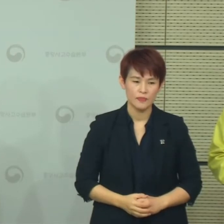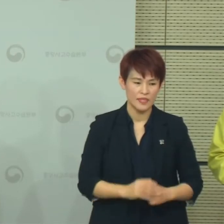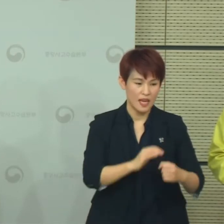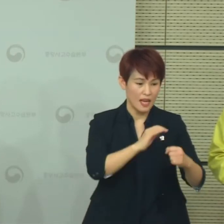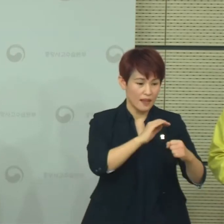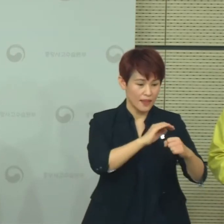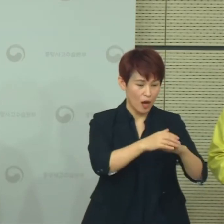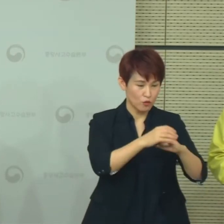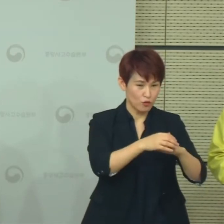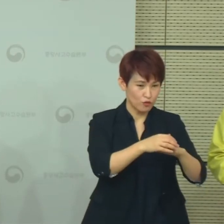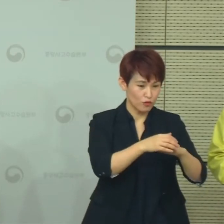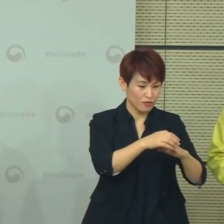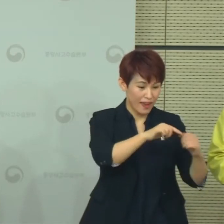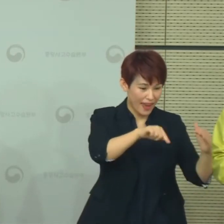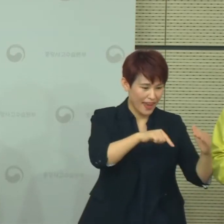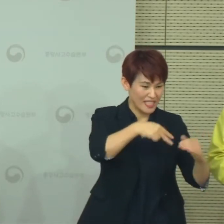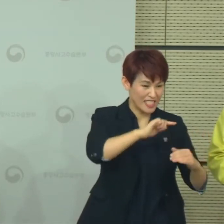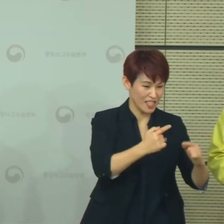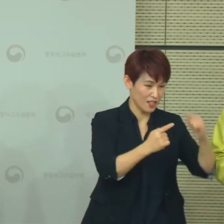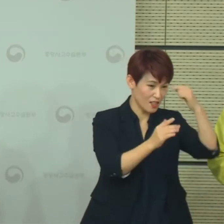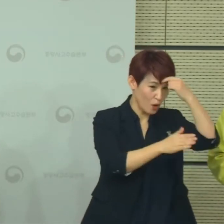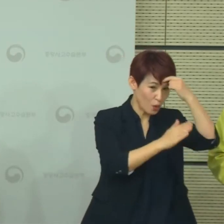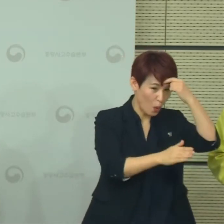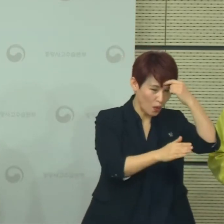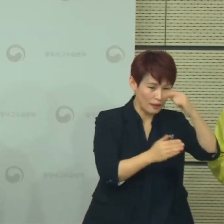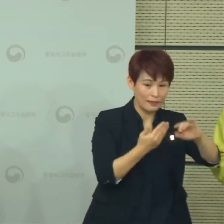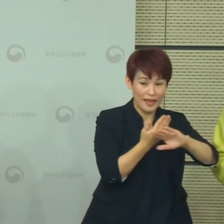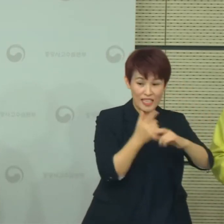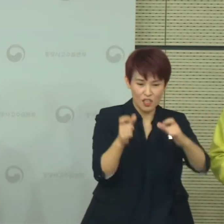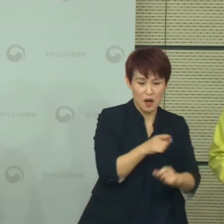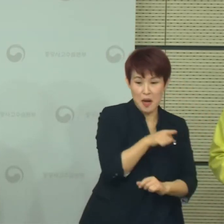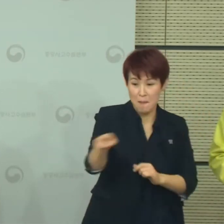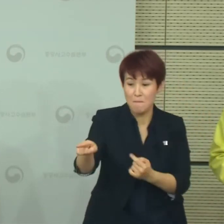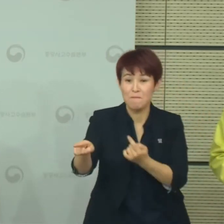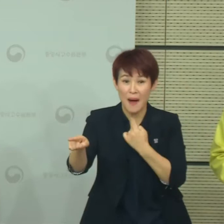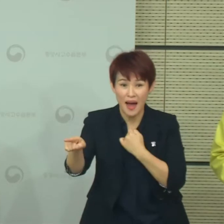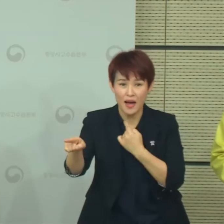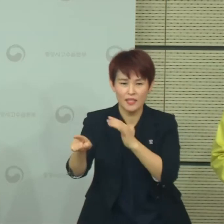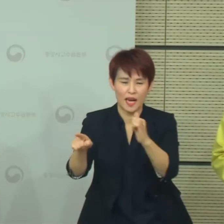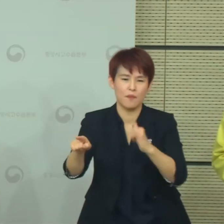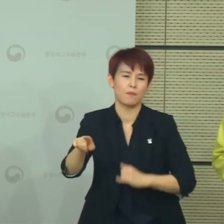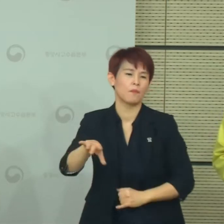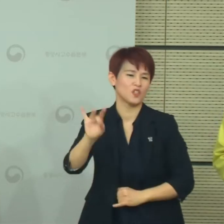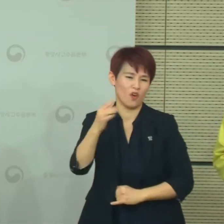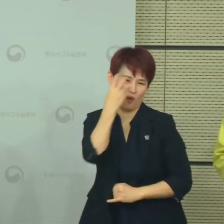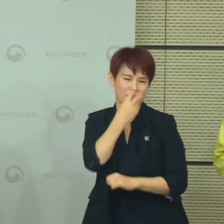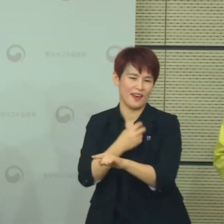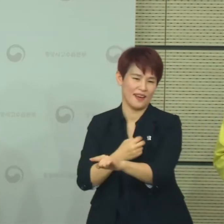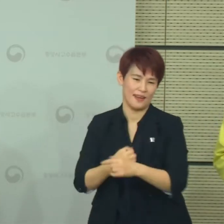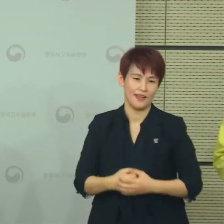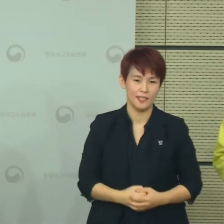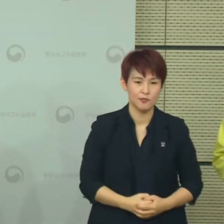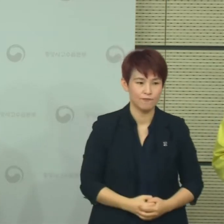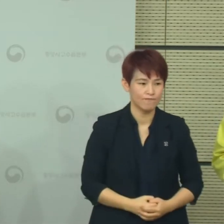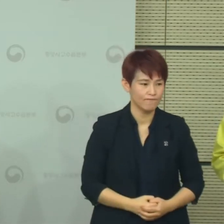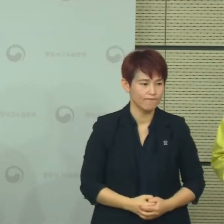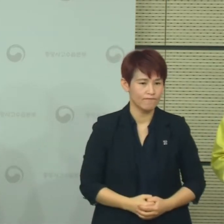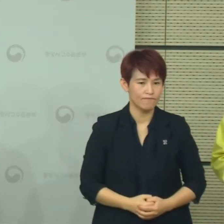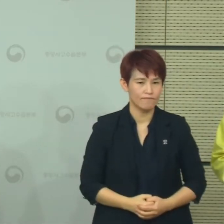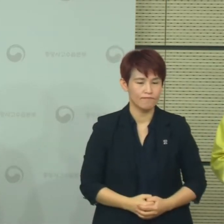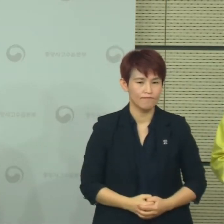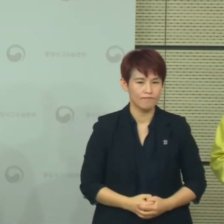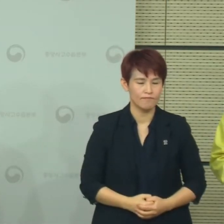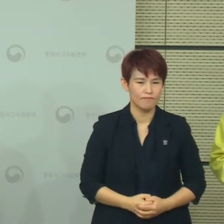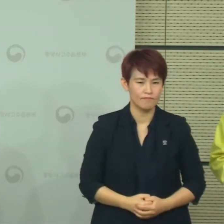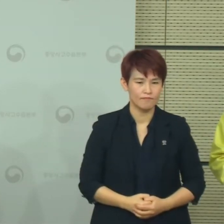대구 신자로서 타 지역을 또 방문했던 분들 에 대한 것들은 우선적으로 시행을 할 계획입니다. 그